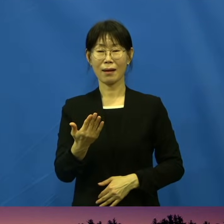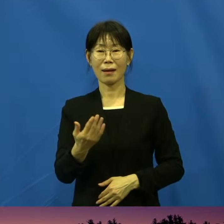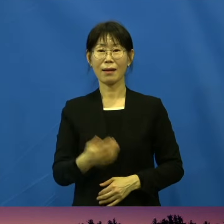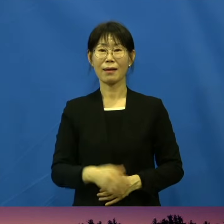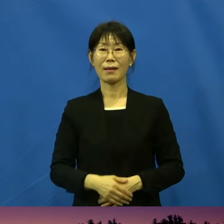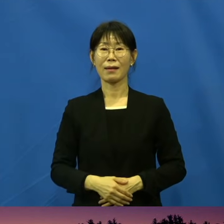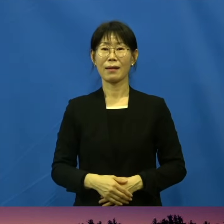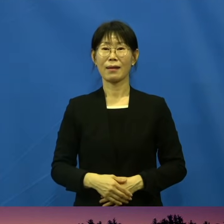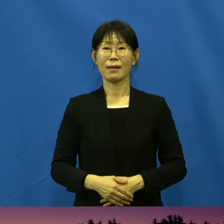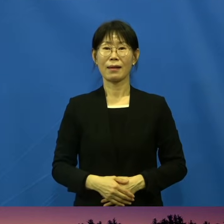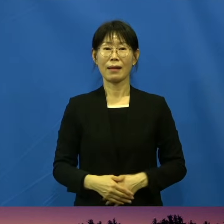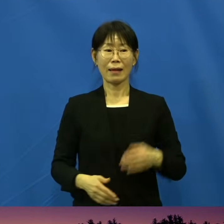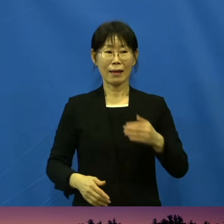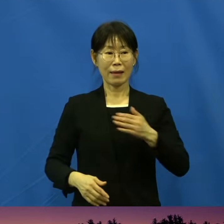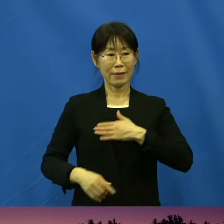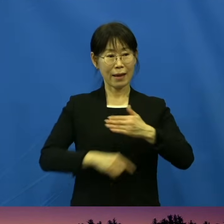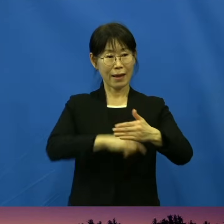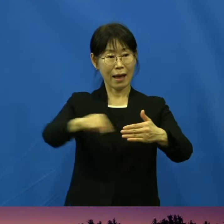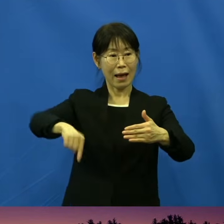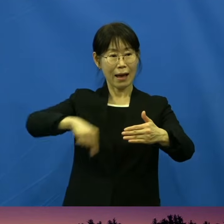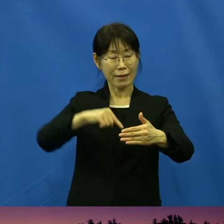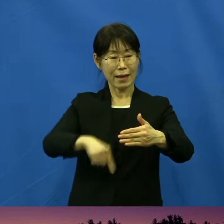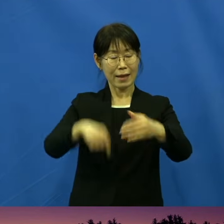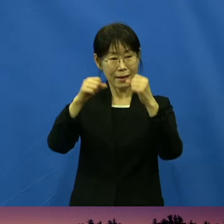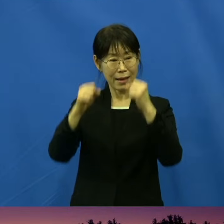여러분, 내 안에 계신 그리스도와